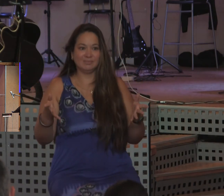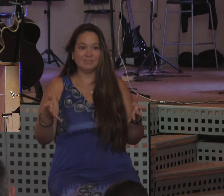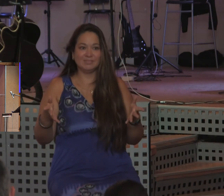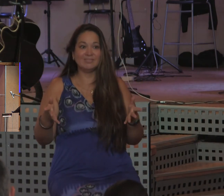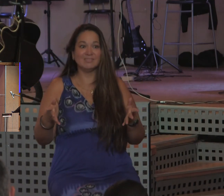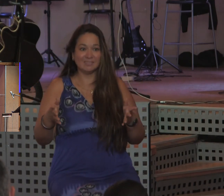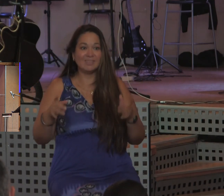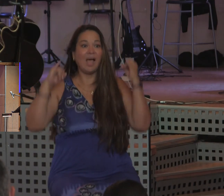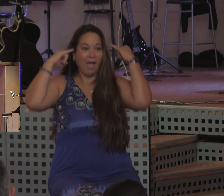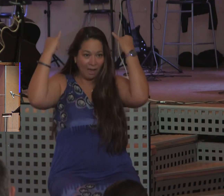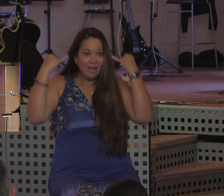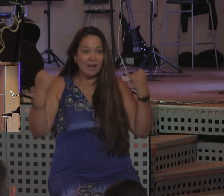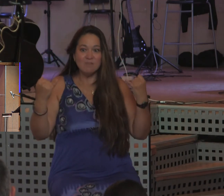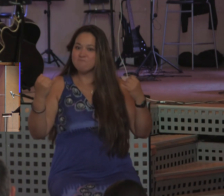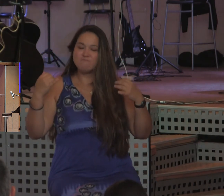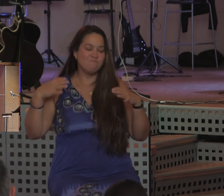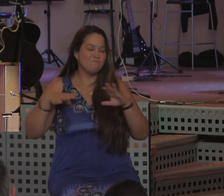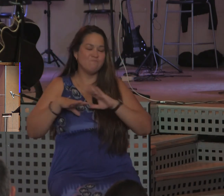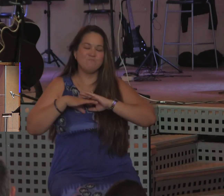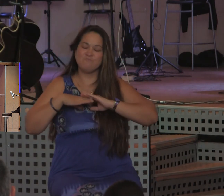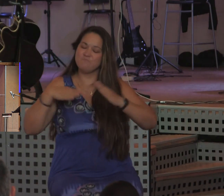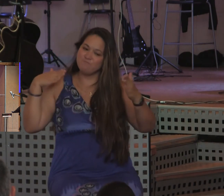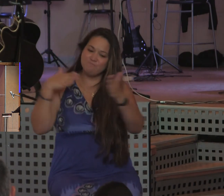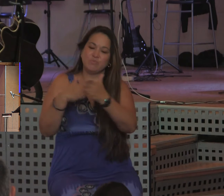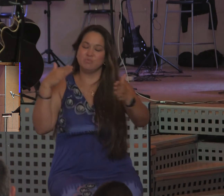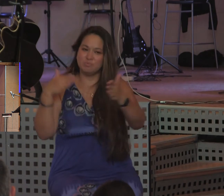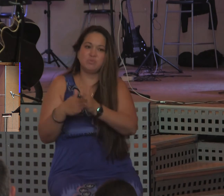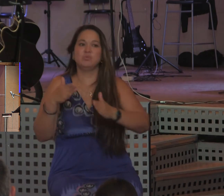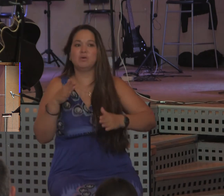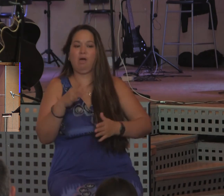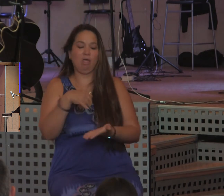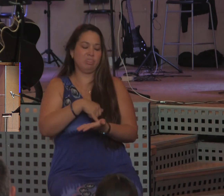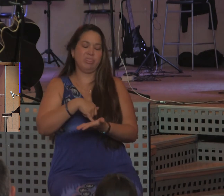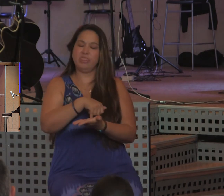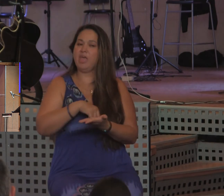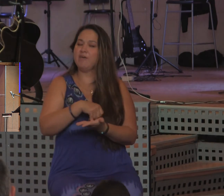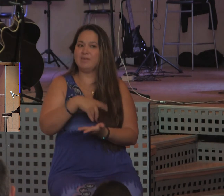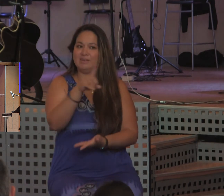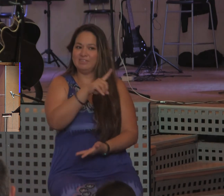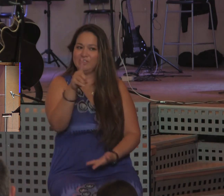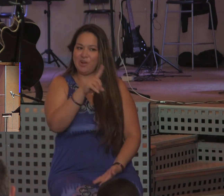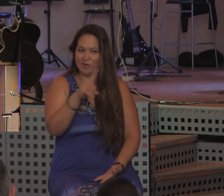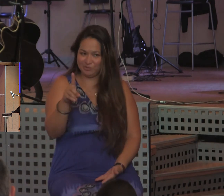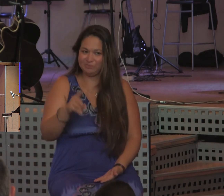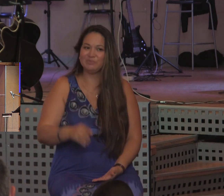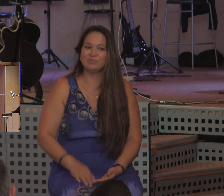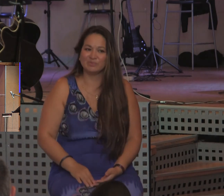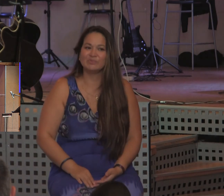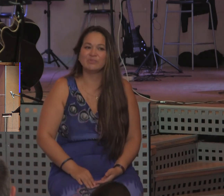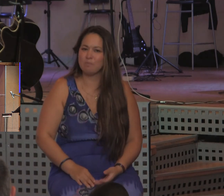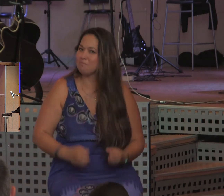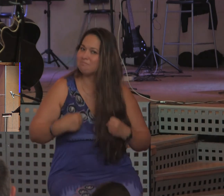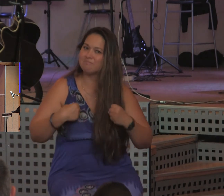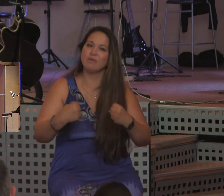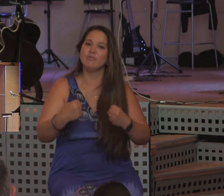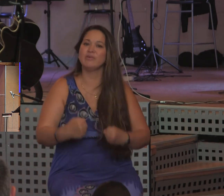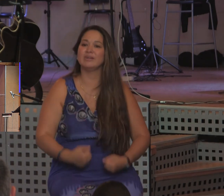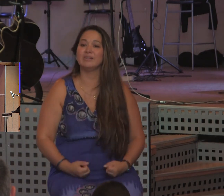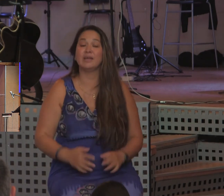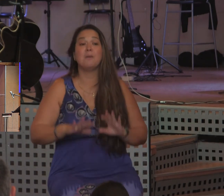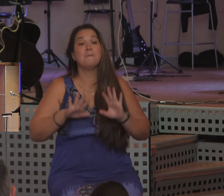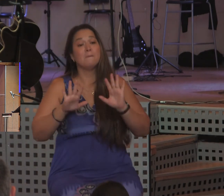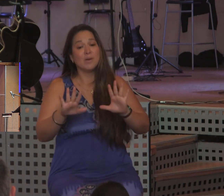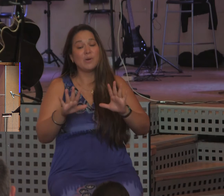Te pega un topetazo. No es tan vulnerable como la oveja. La oveja